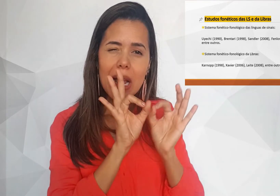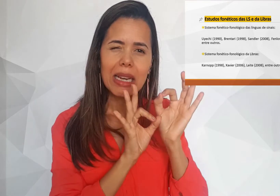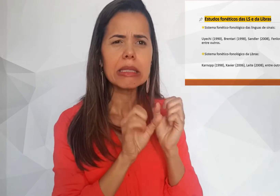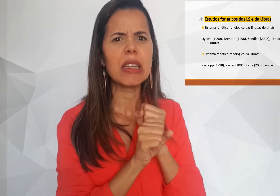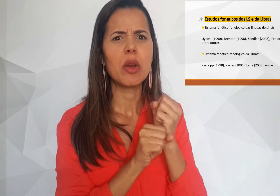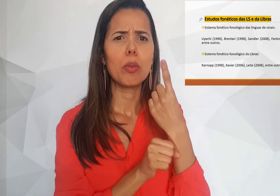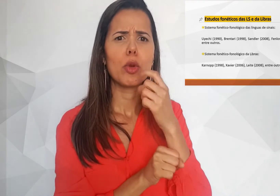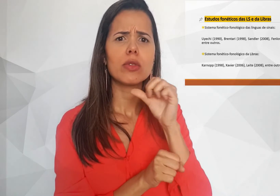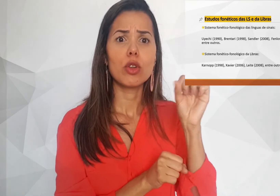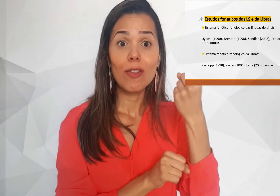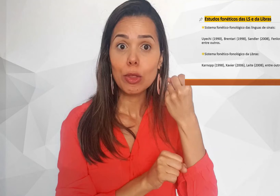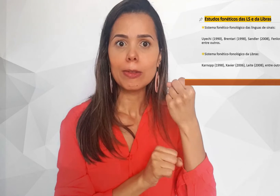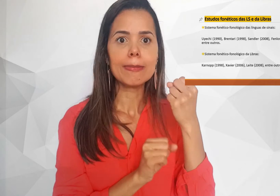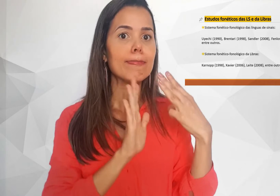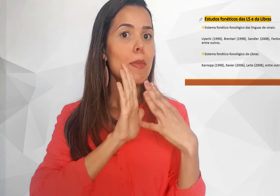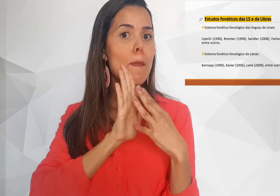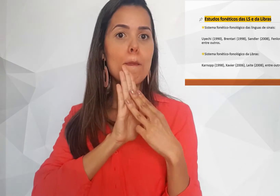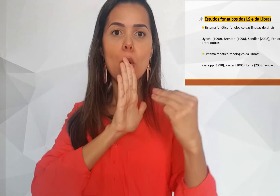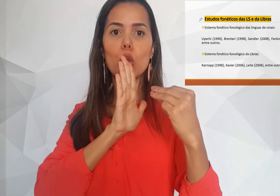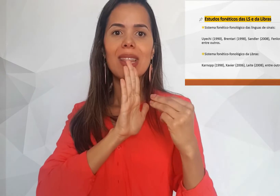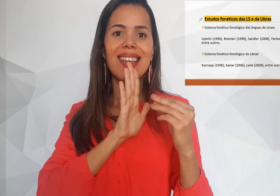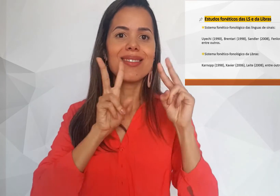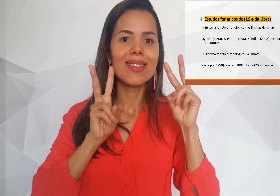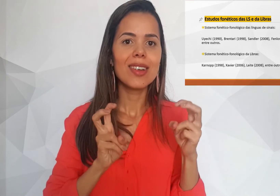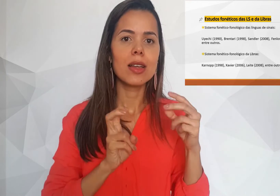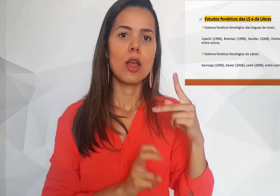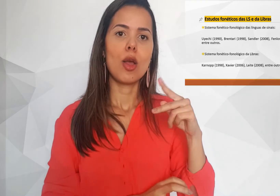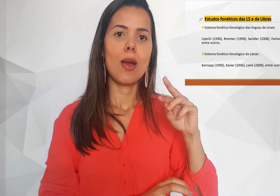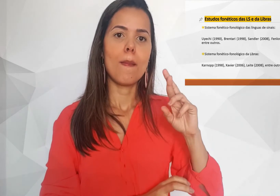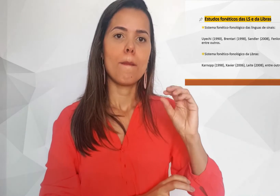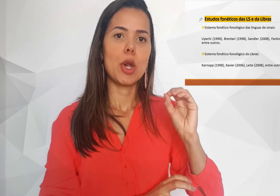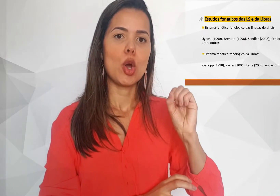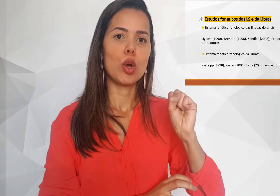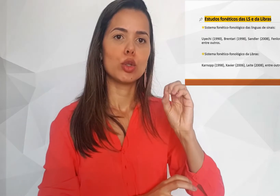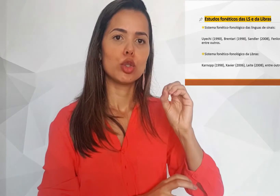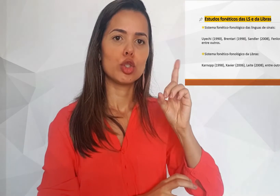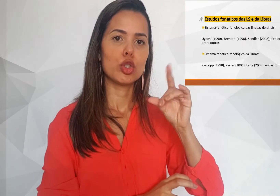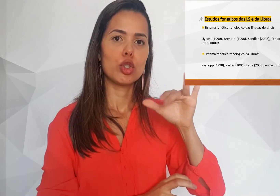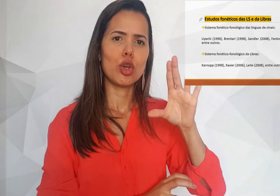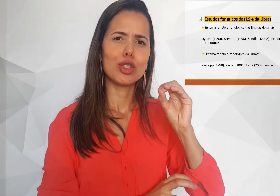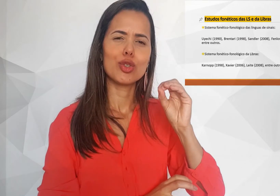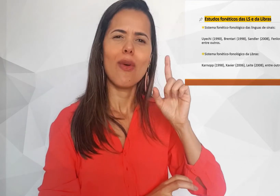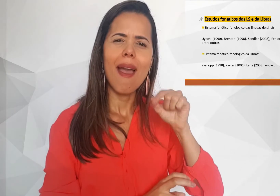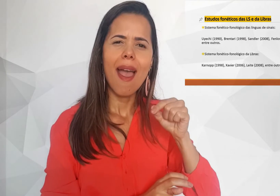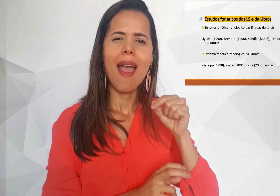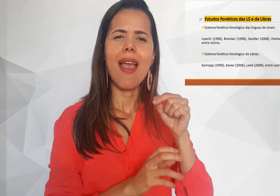né, muito relevante, muito usual ainda para análise de línguas de sinais, e em algum momento do curso nós vamos apresentar esse